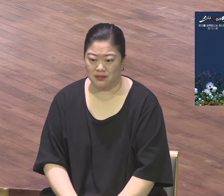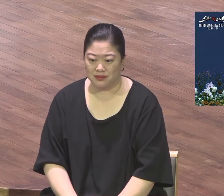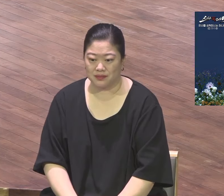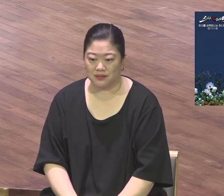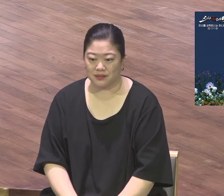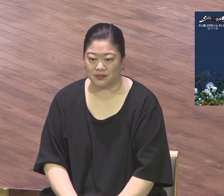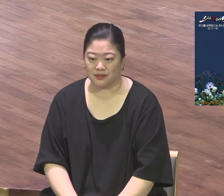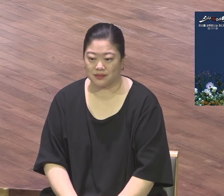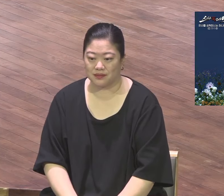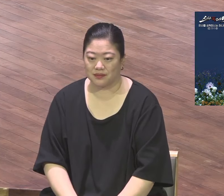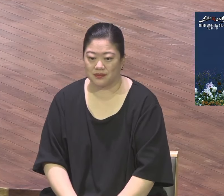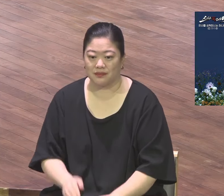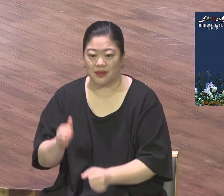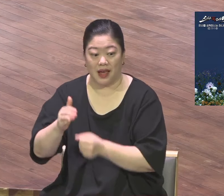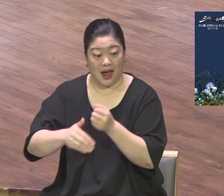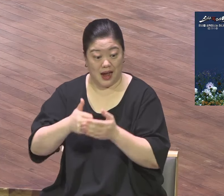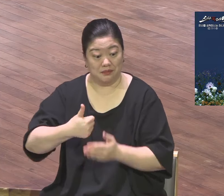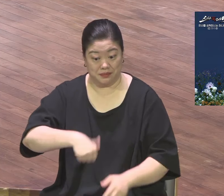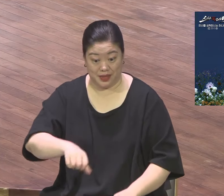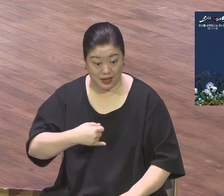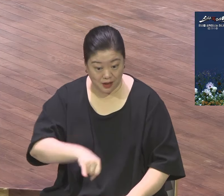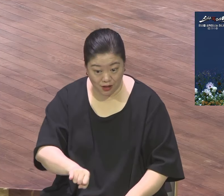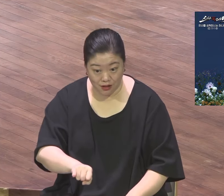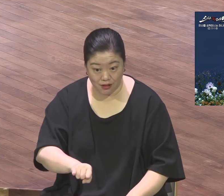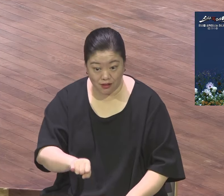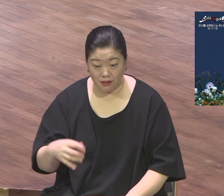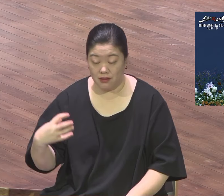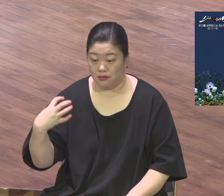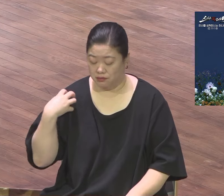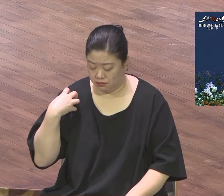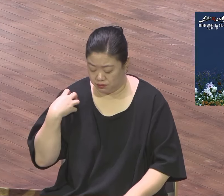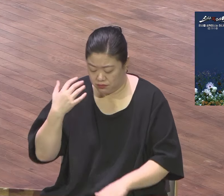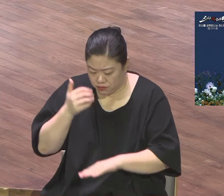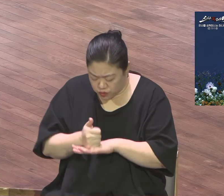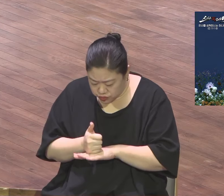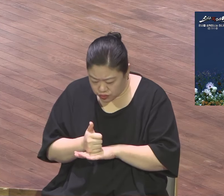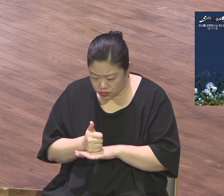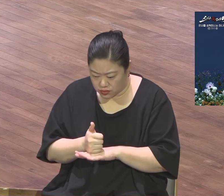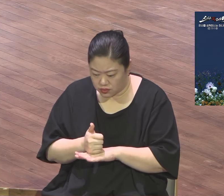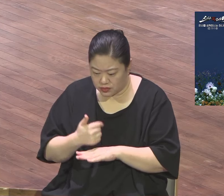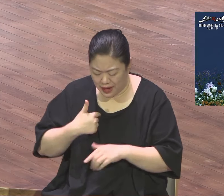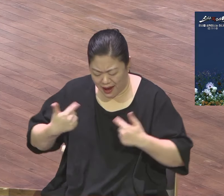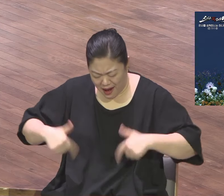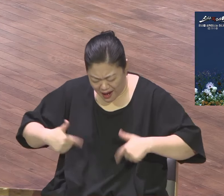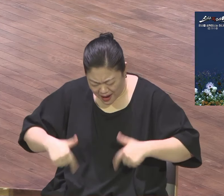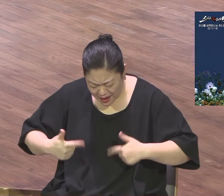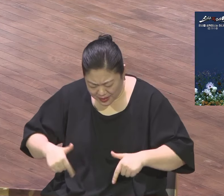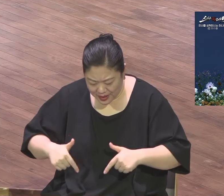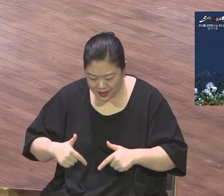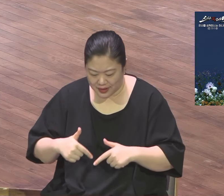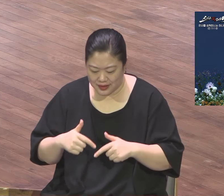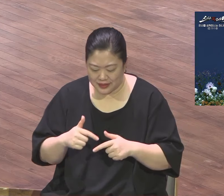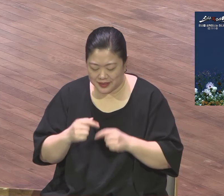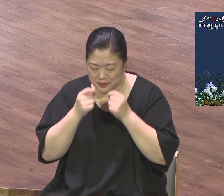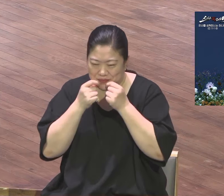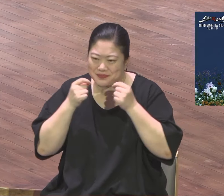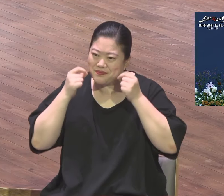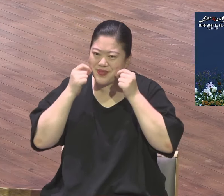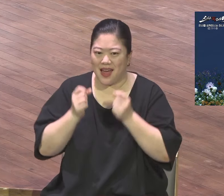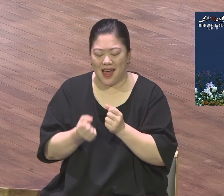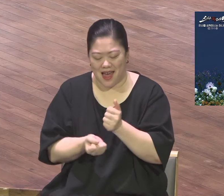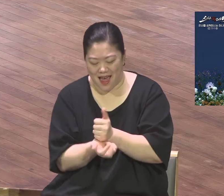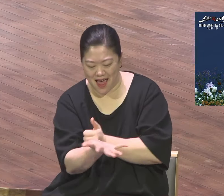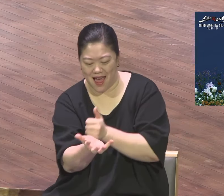하나님의 자녀가 말이에요. 이 영적인 꽃이 막 매일매일 피어지는 이런 놀라운